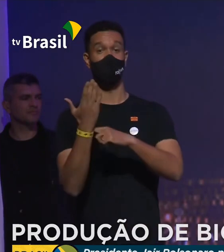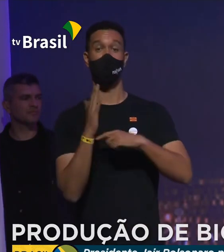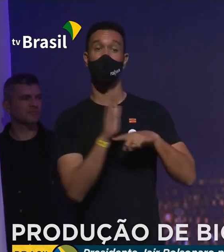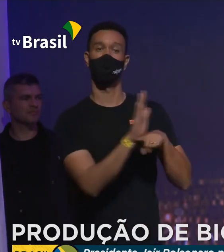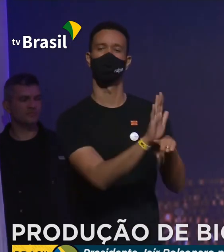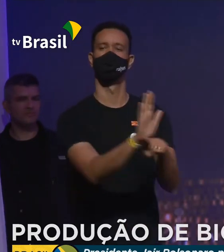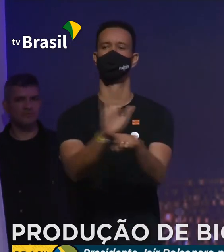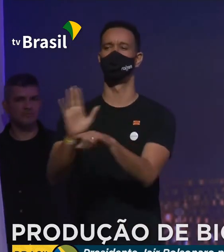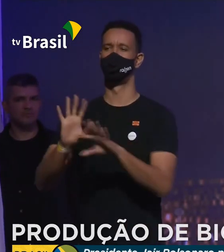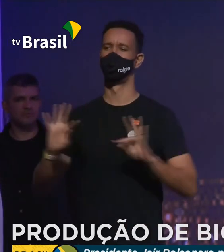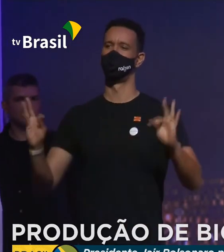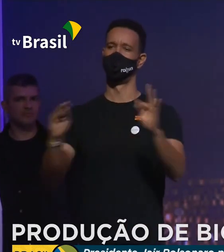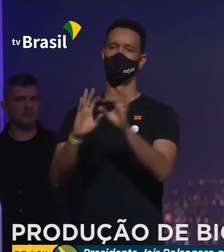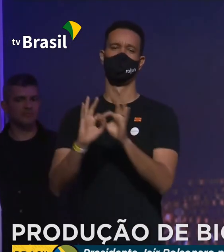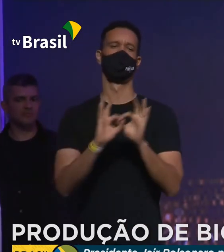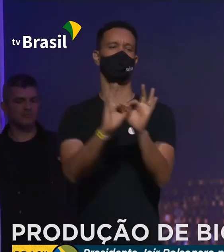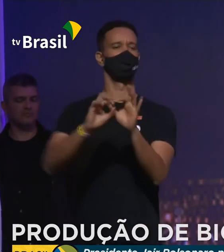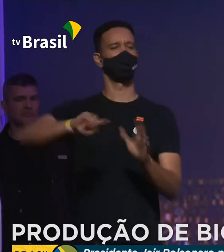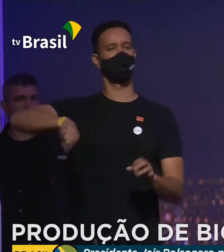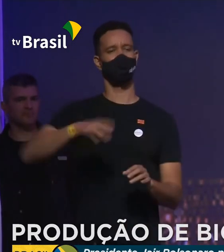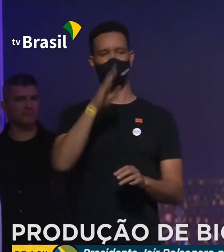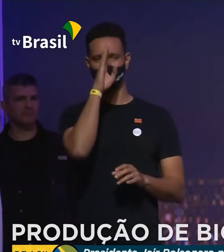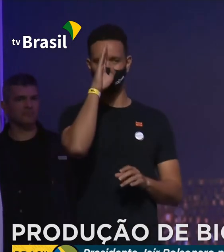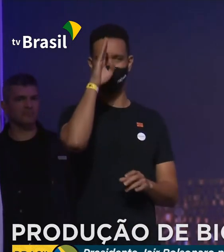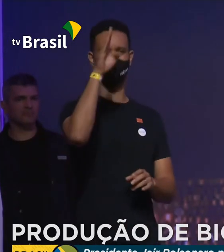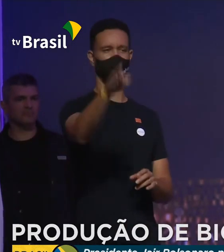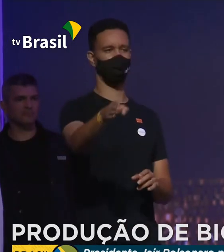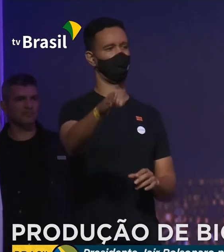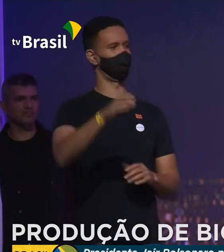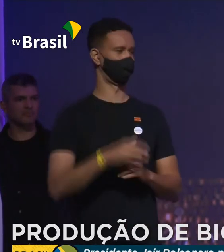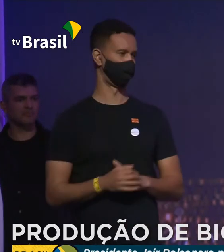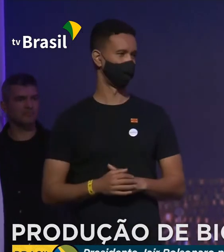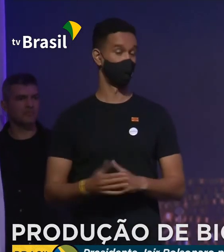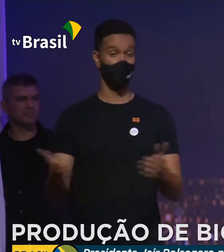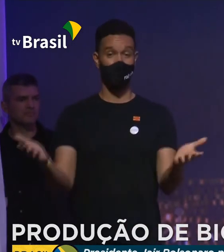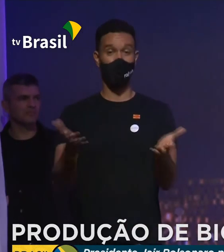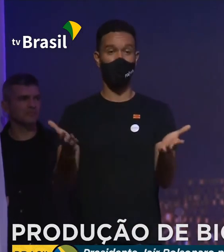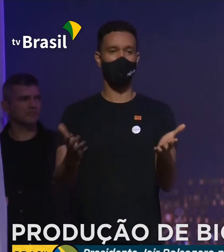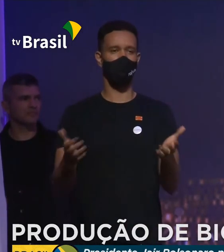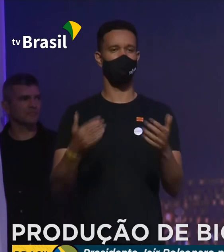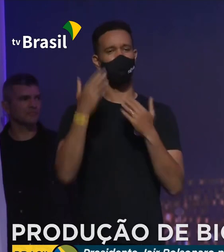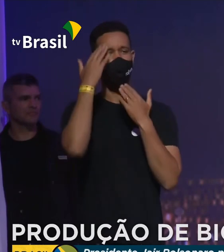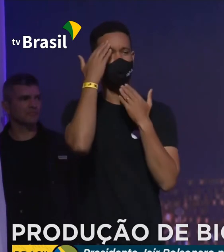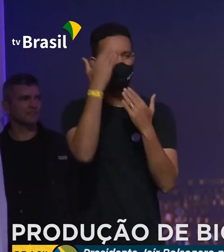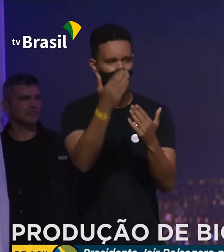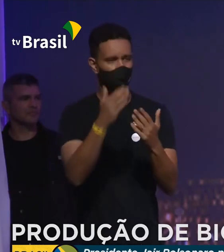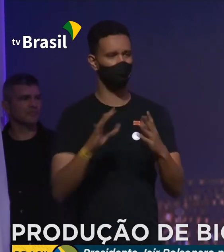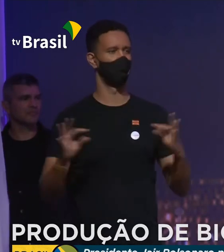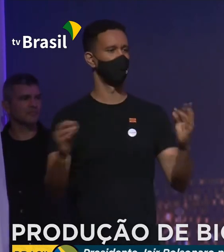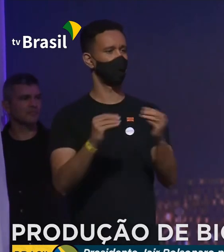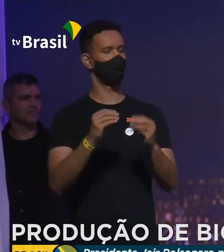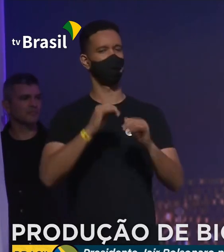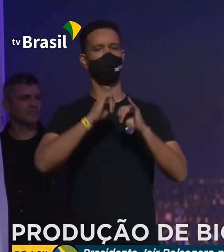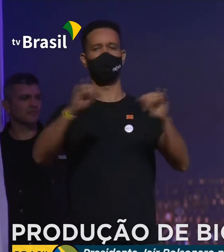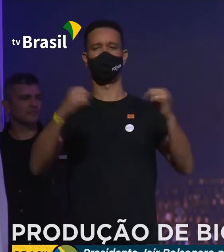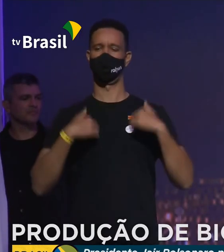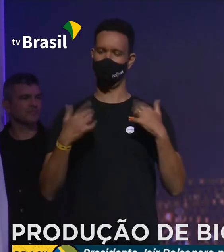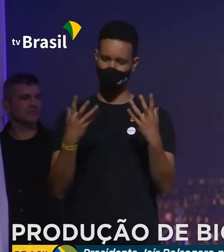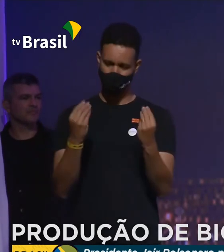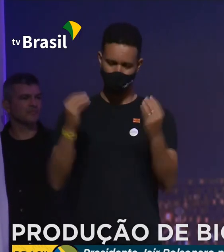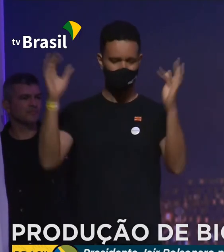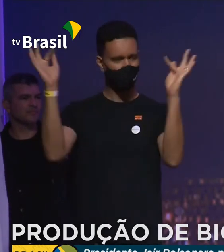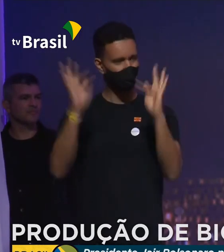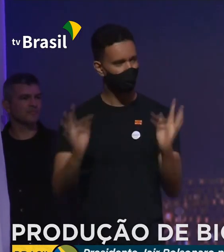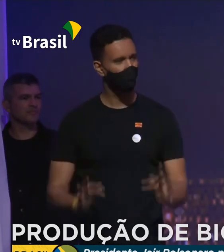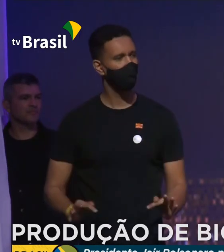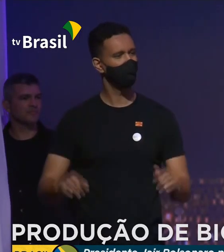com o apoio de todos, nós atingiremos a esse objetivo. No momento, só tenho a agradecer a todos e dizer que estou muito feliz em